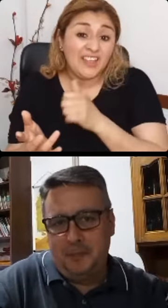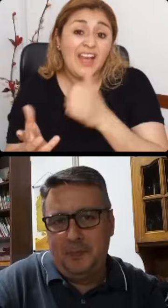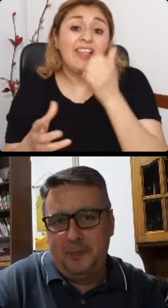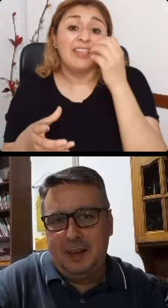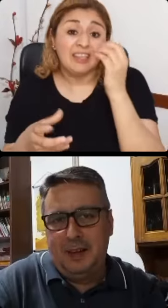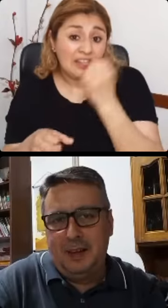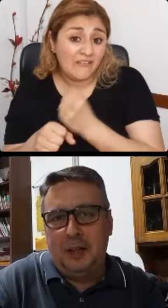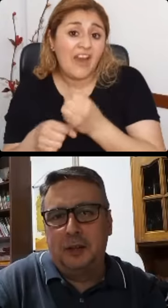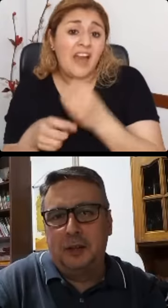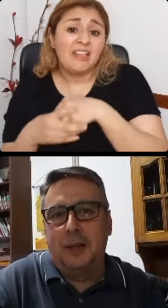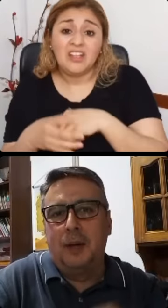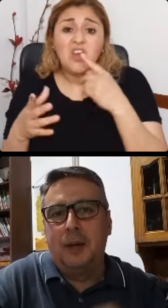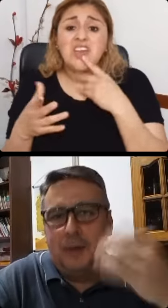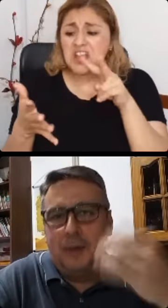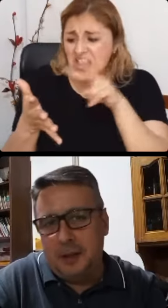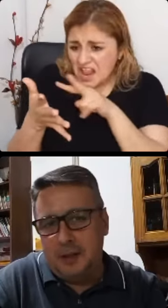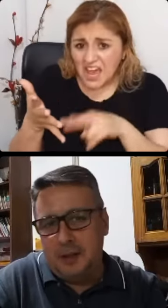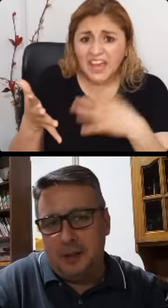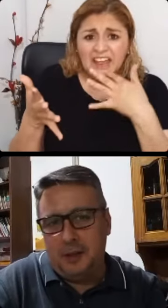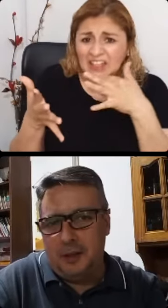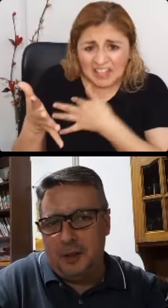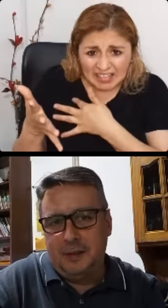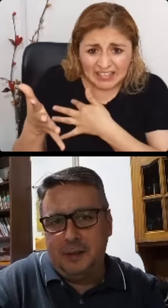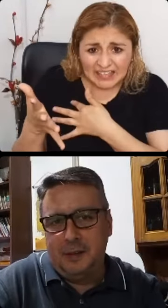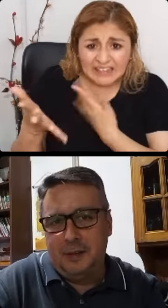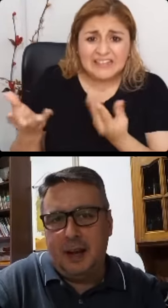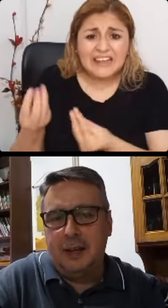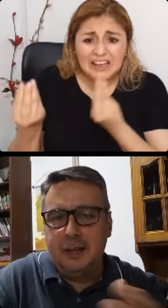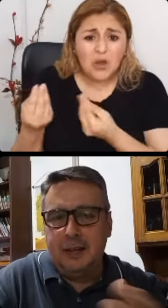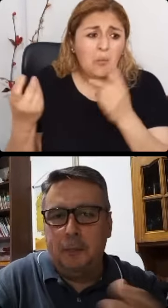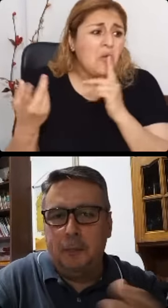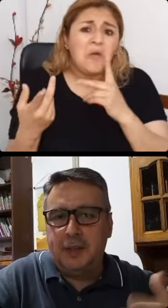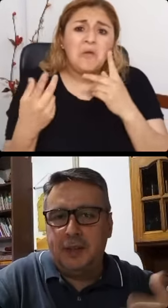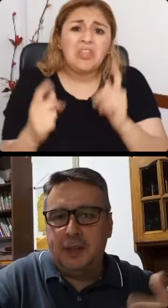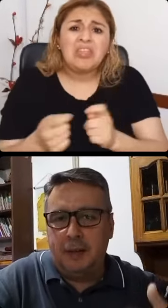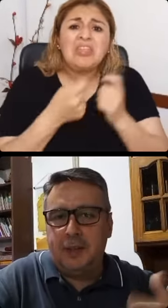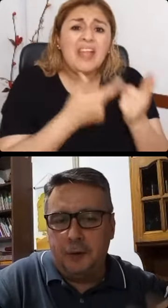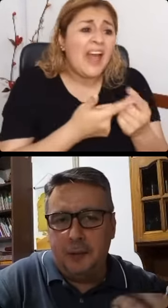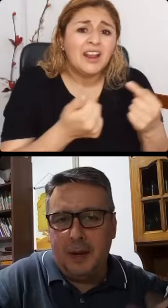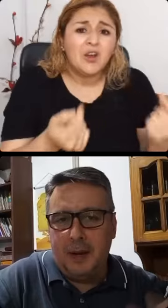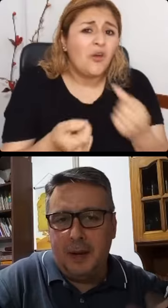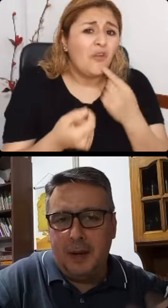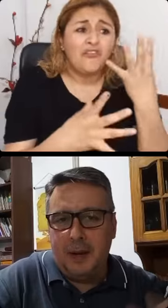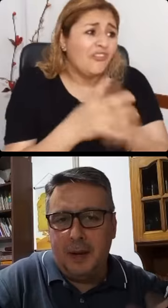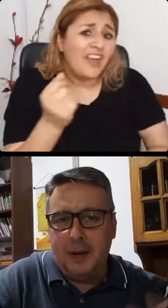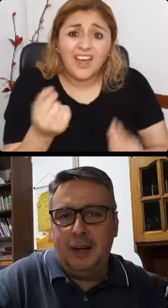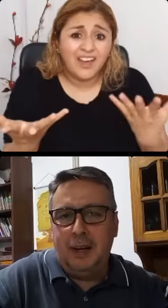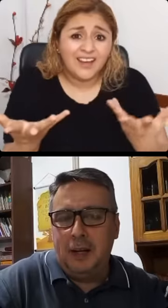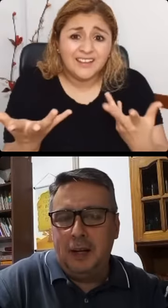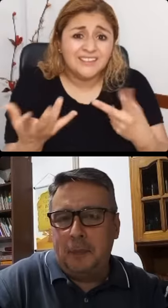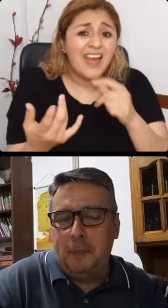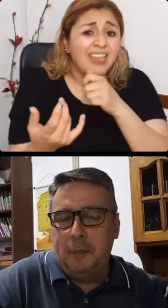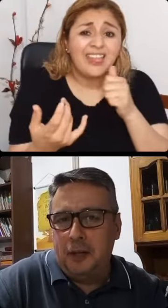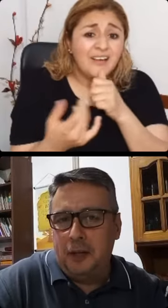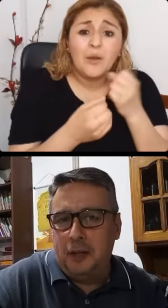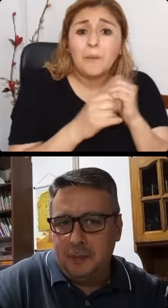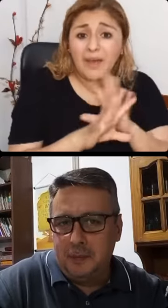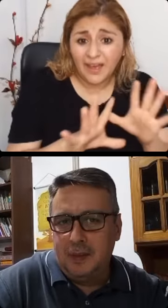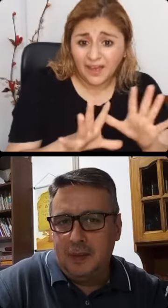que no tenga una buena visión o sea, se transforma en algo que es